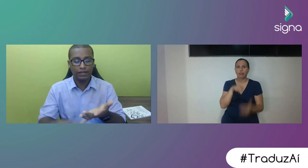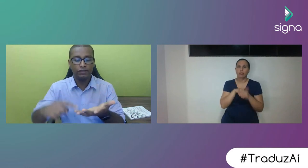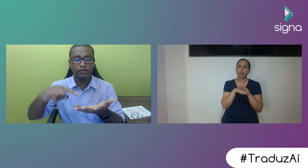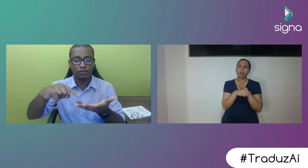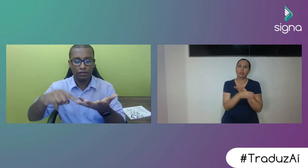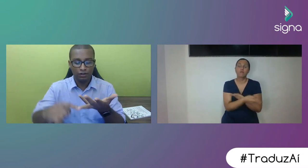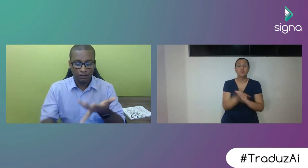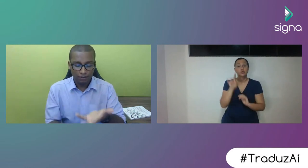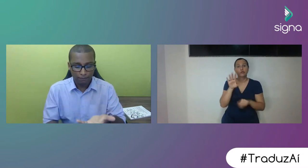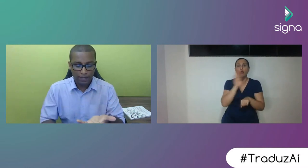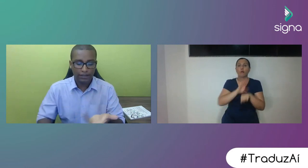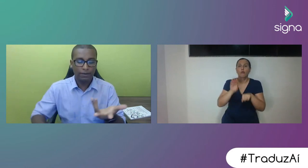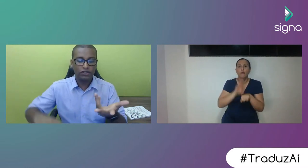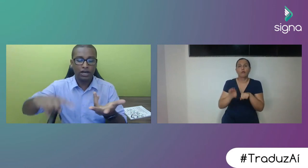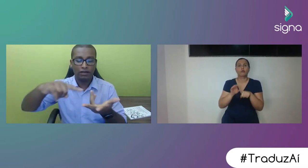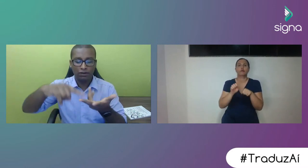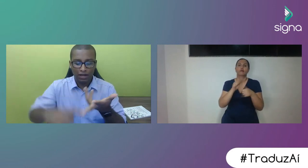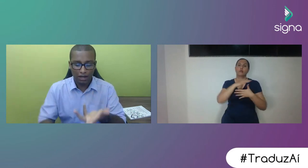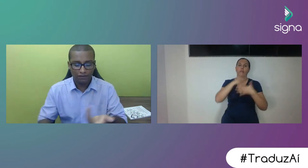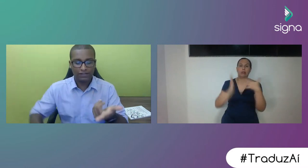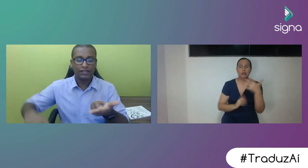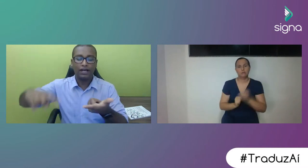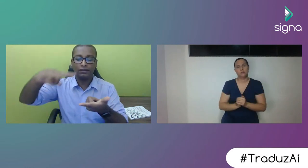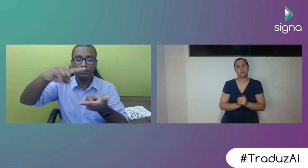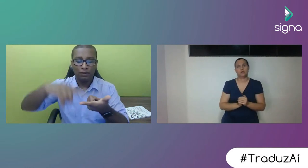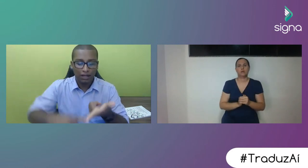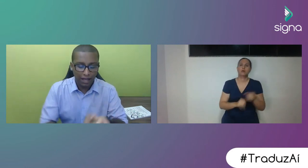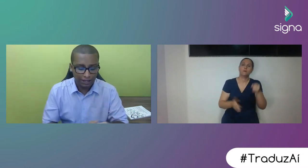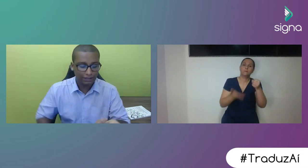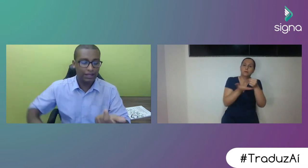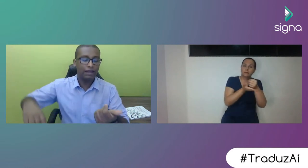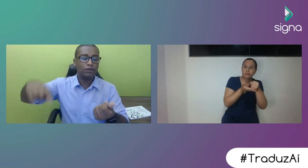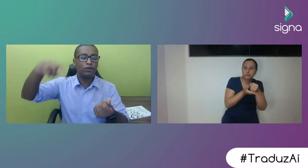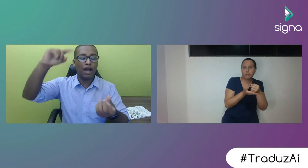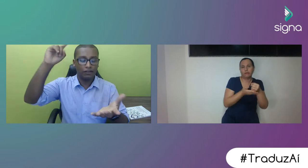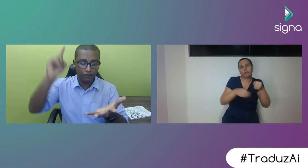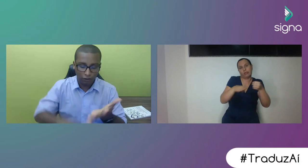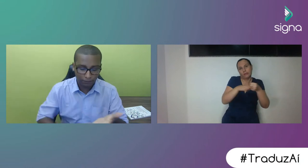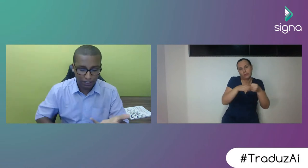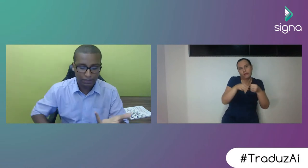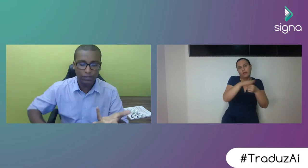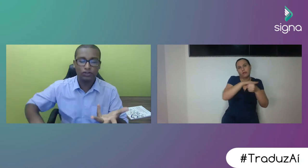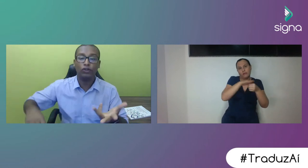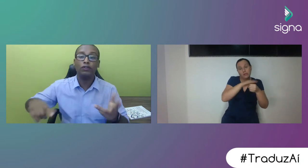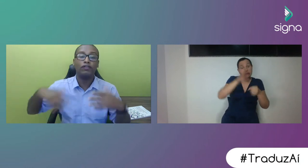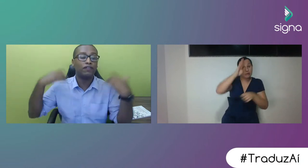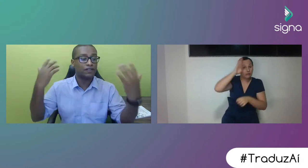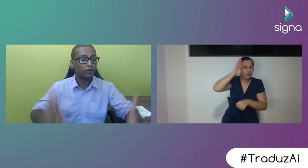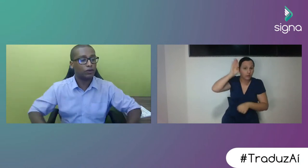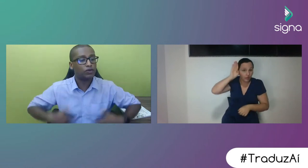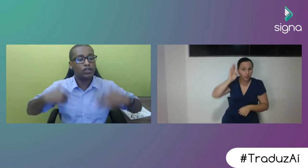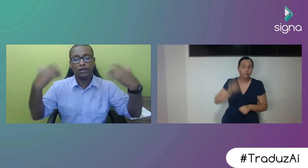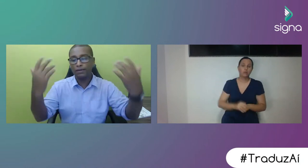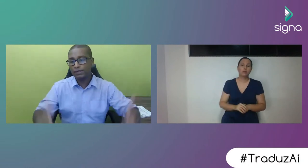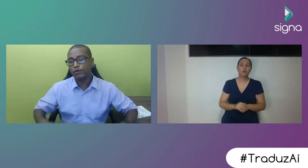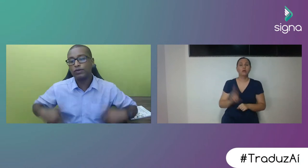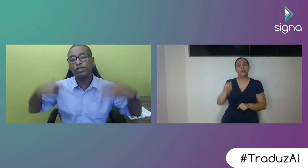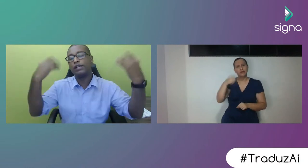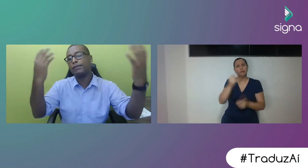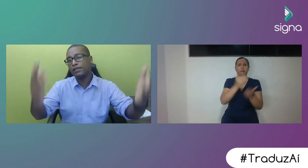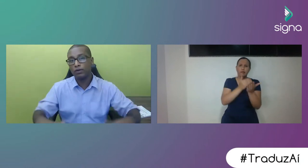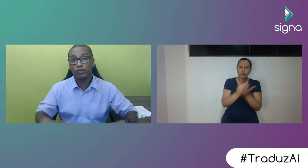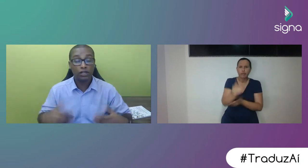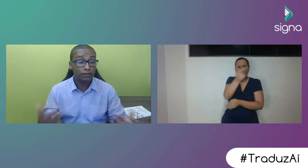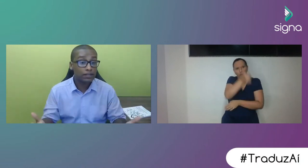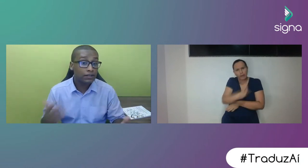Libras iniciante, pré-intermediário, avançado, acadêmico, aí volta para Libras de novo e vai fazendo curso de Libras e